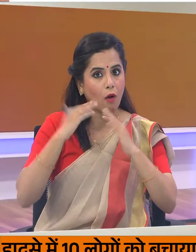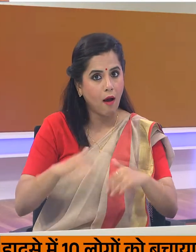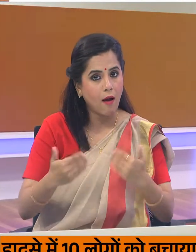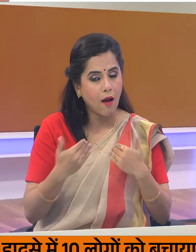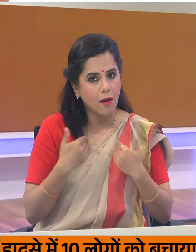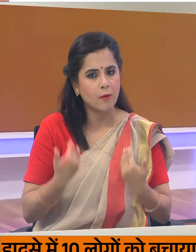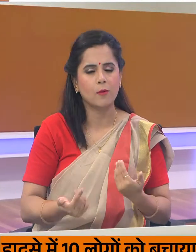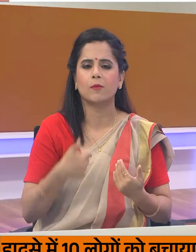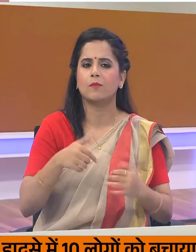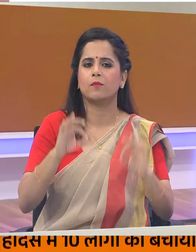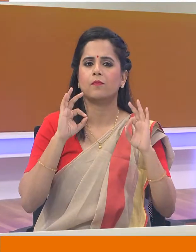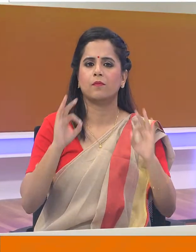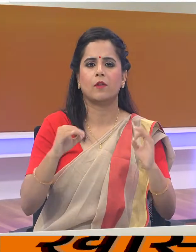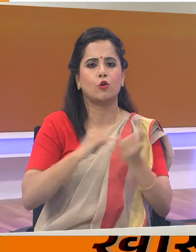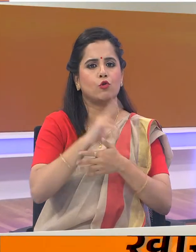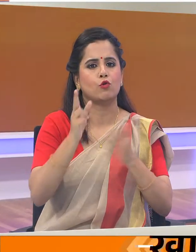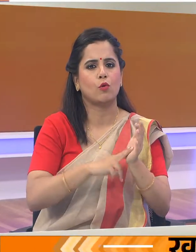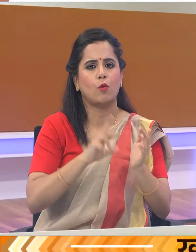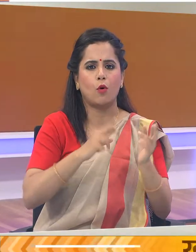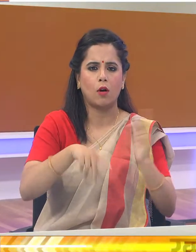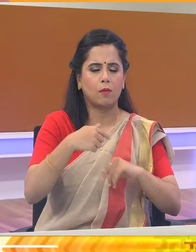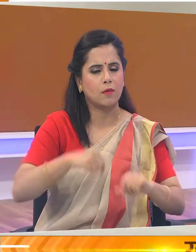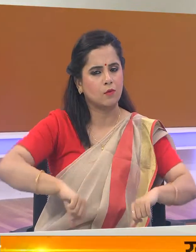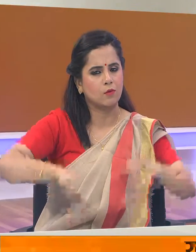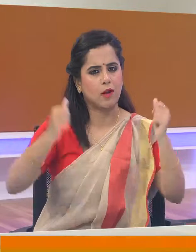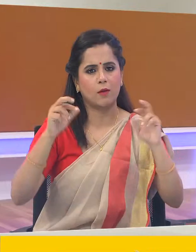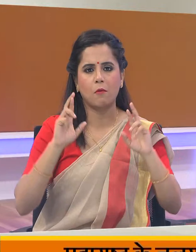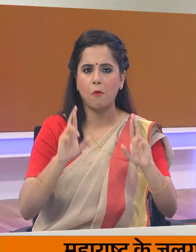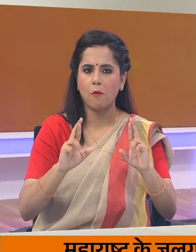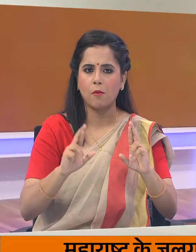और इंशाअल्लाह रहमान शोपियान कॉन्स्टिट्यूंसी हम जीत पता करेंगे।